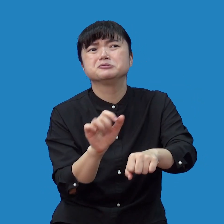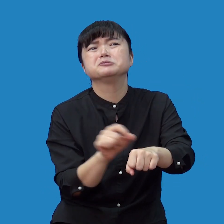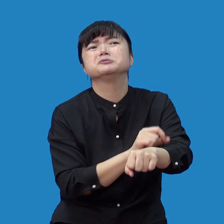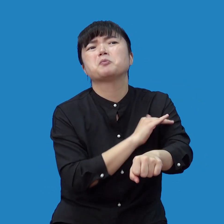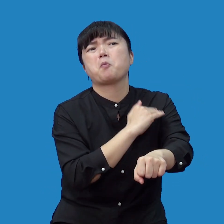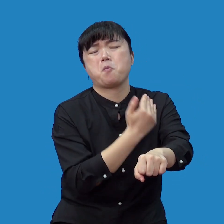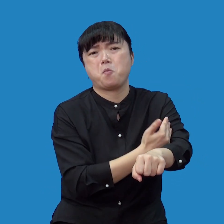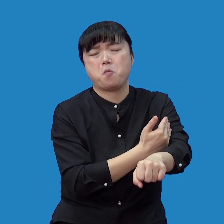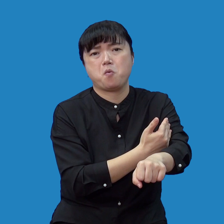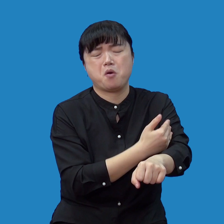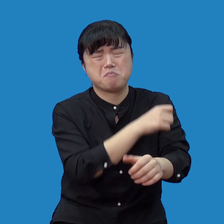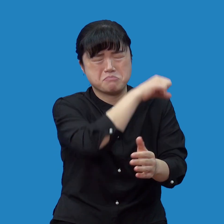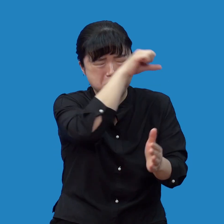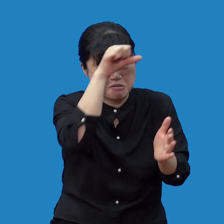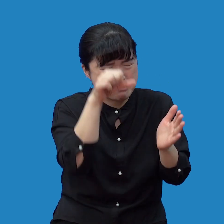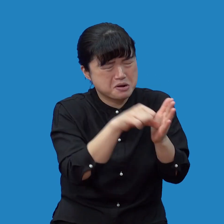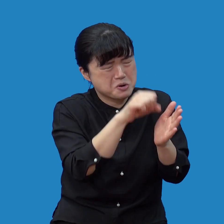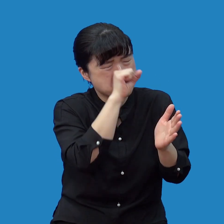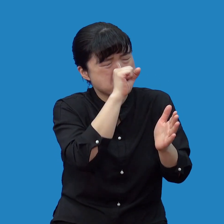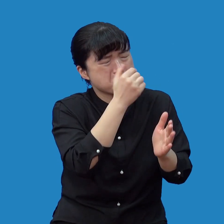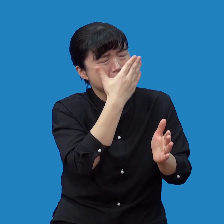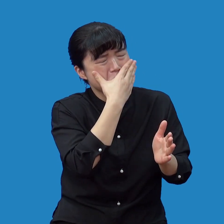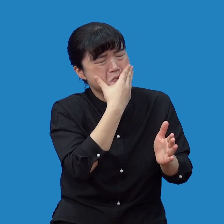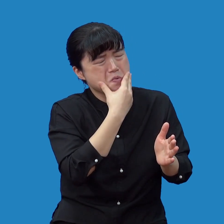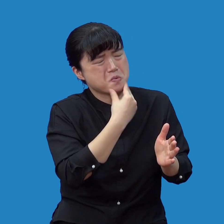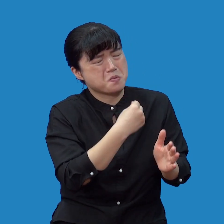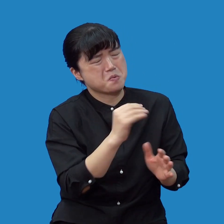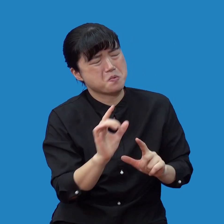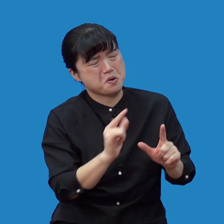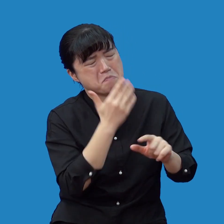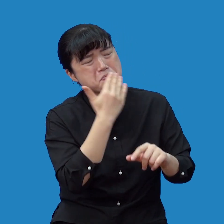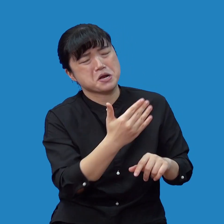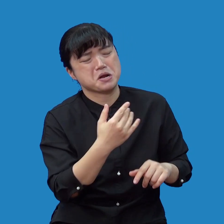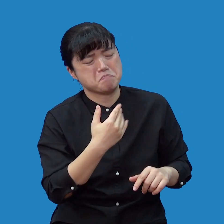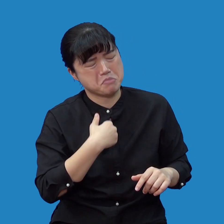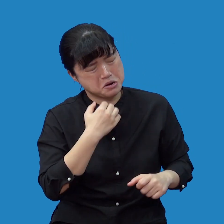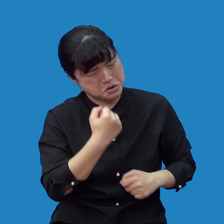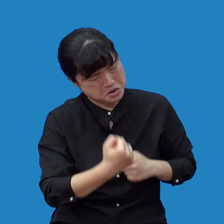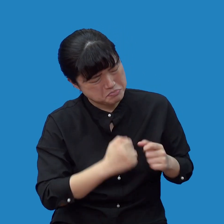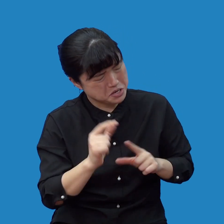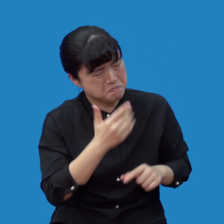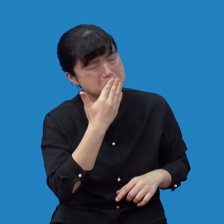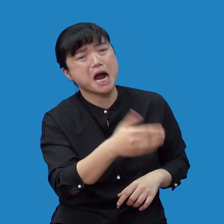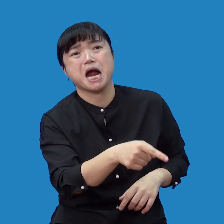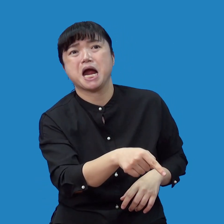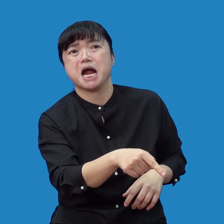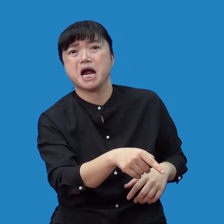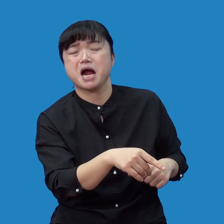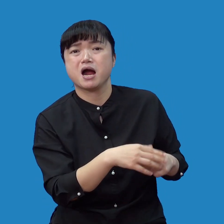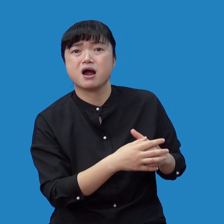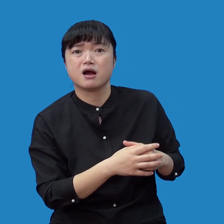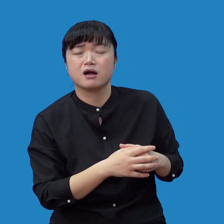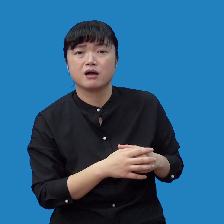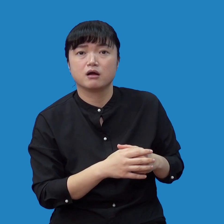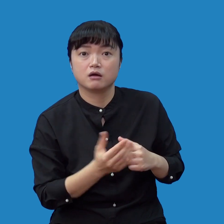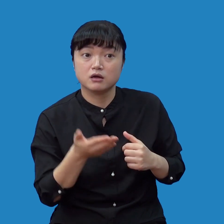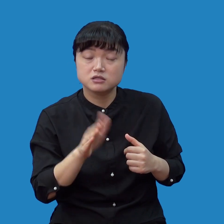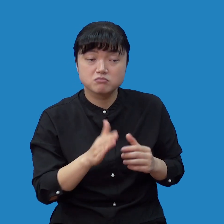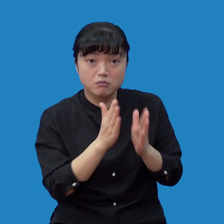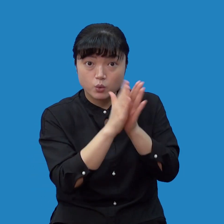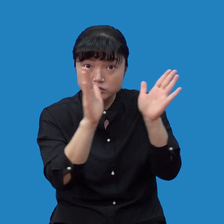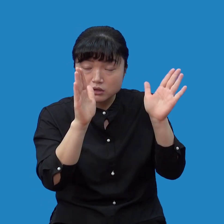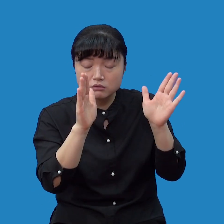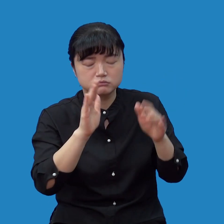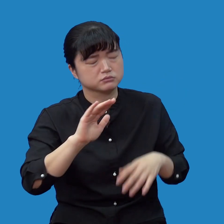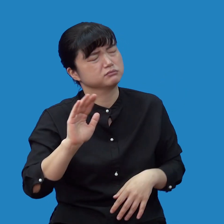평생 좋은 거 다 누리고 하고 싶은 거 마음껏 하고 원하는 거 다 얻을 수 있는 자리입니다. 하지만 모세는 그